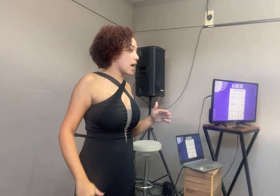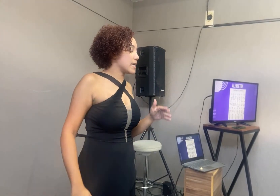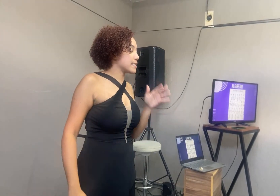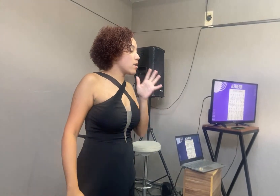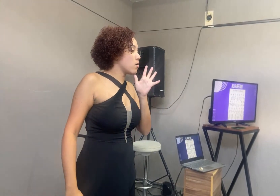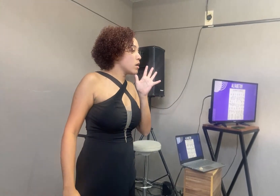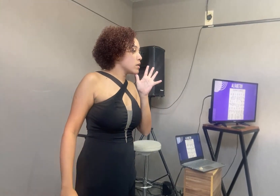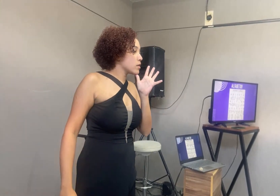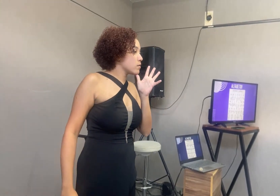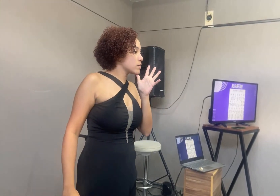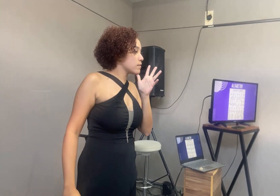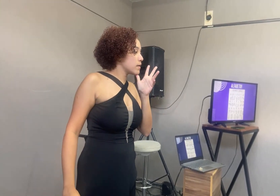a ação, você vai.